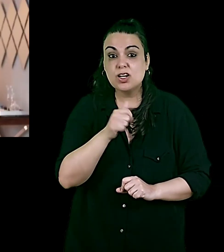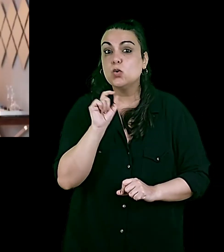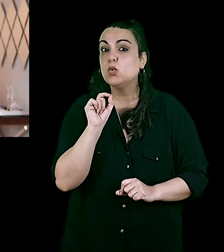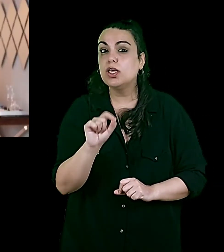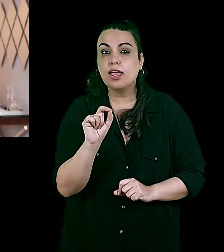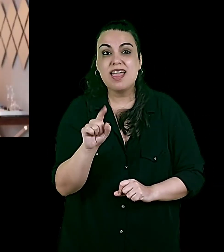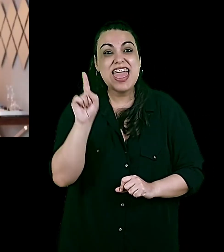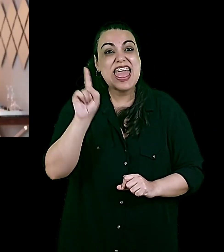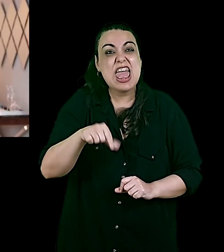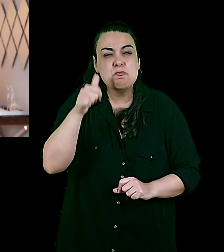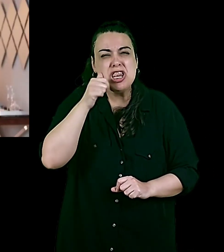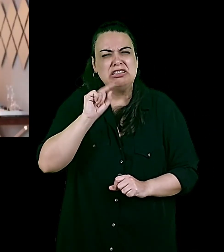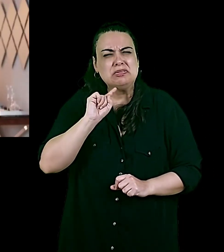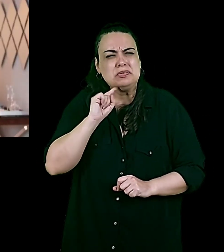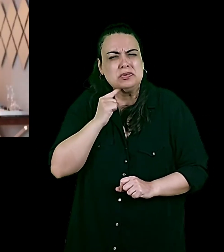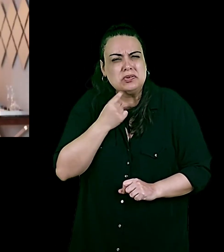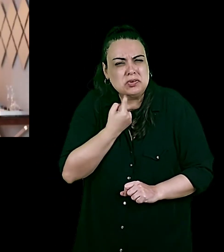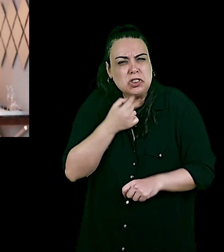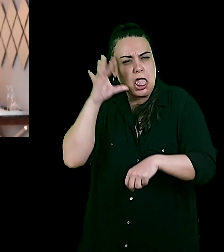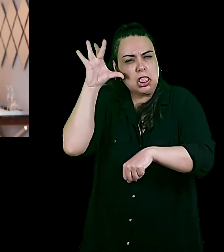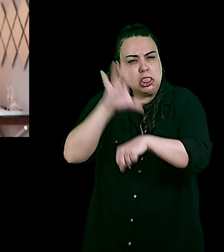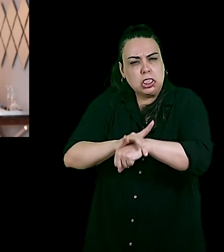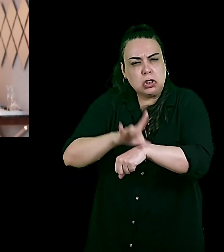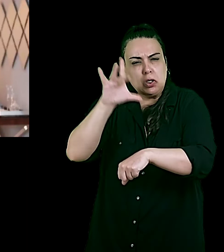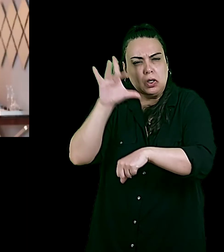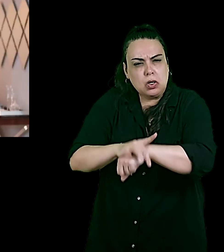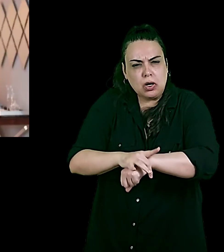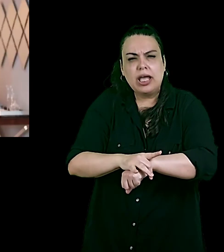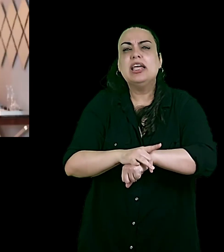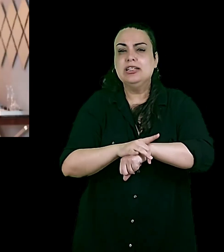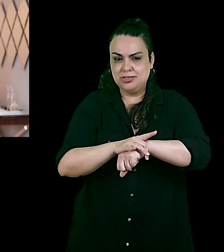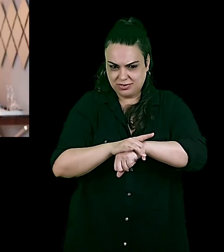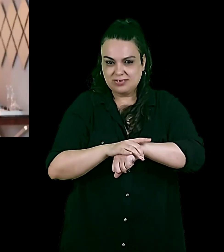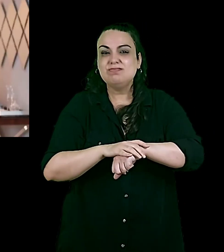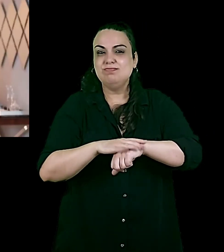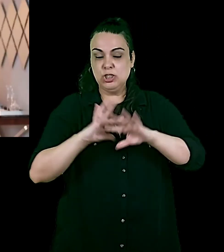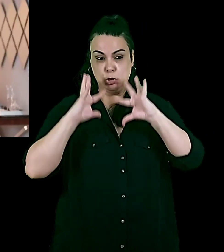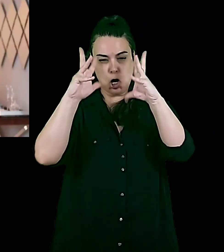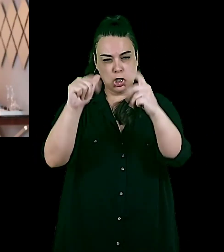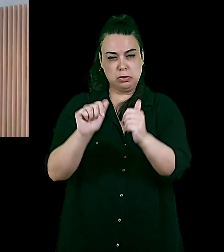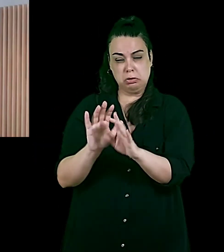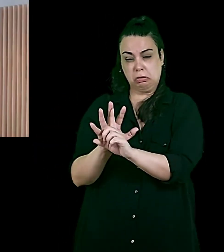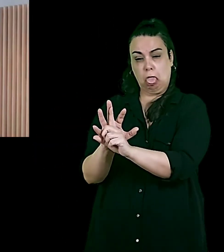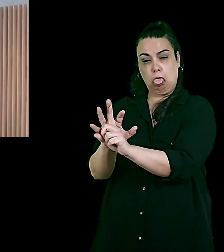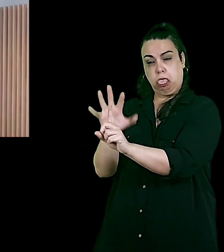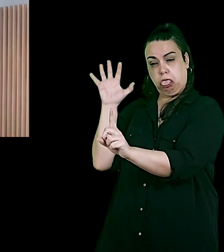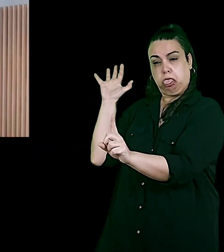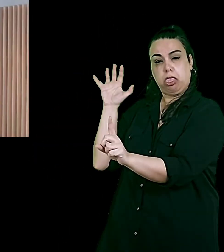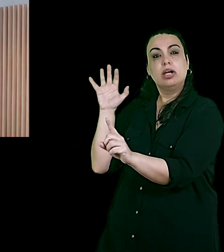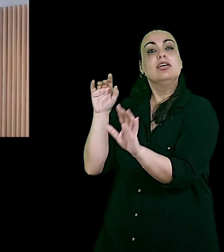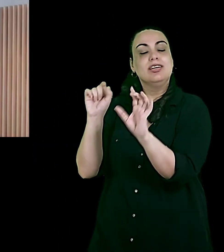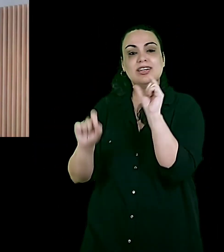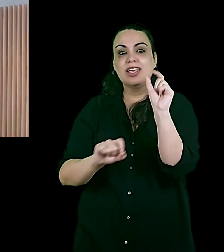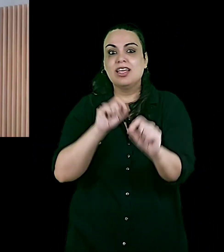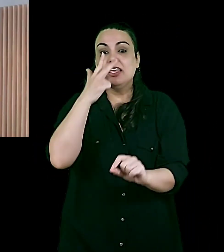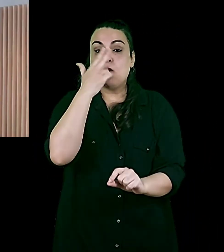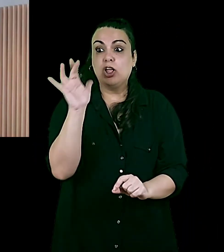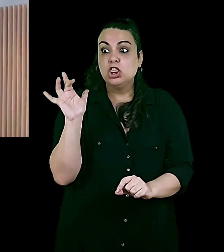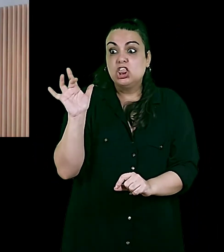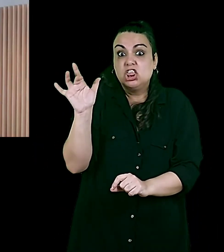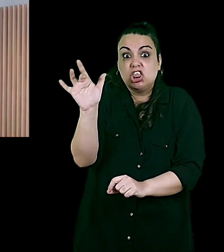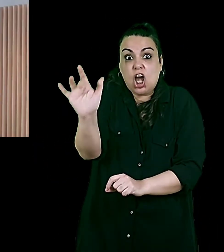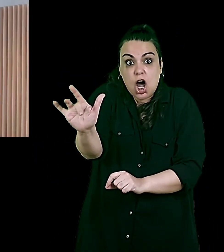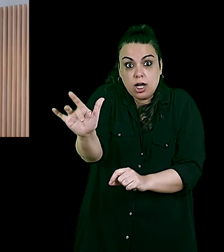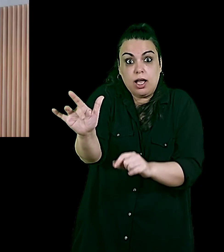uma vez que era uma mulher imunda, e Jesus jamais iria descumprir a lei dentro dessa temática, na cabeça dela, para